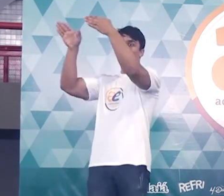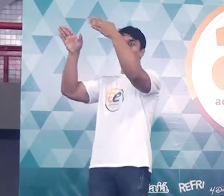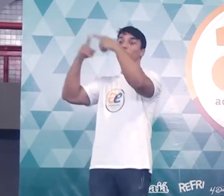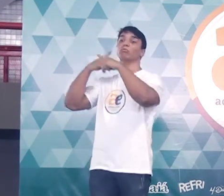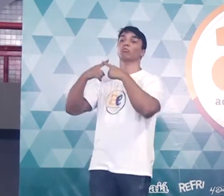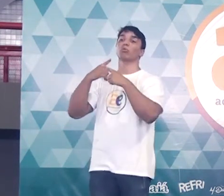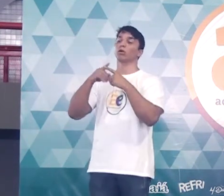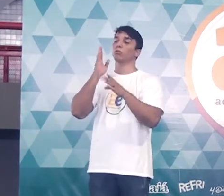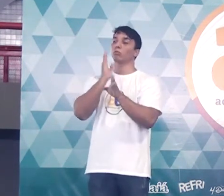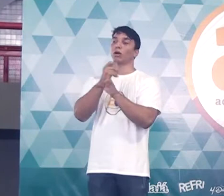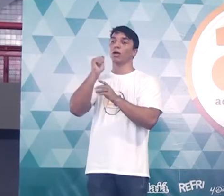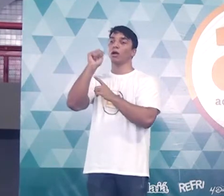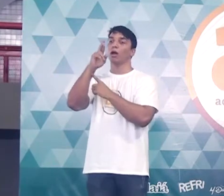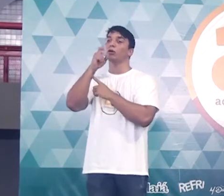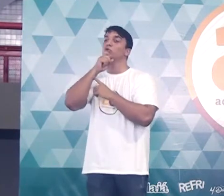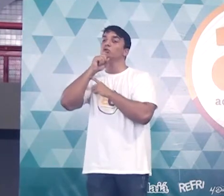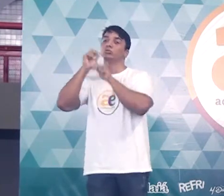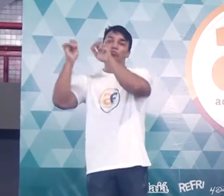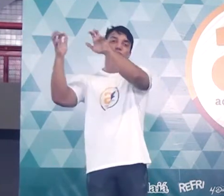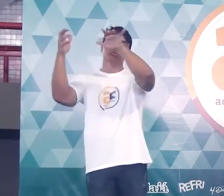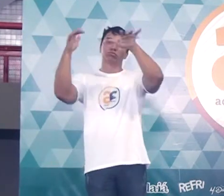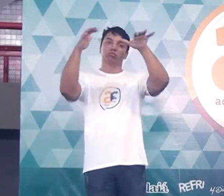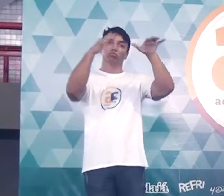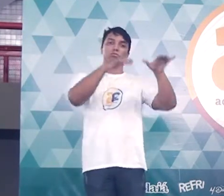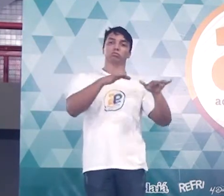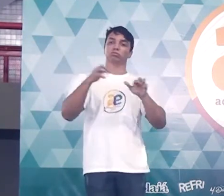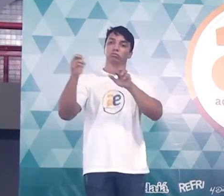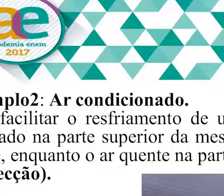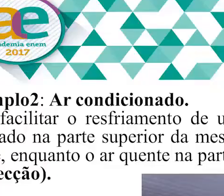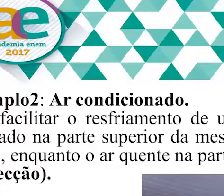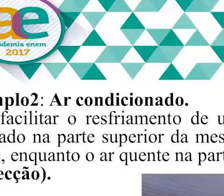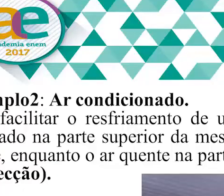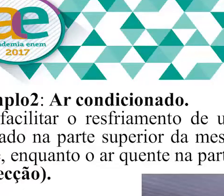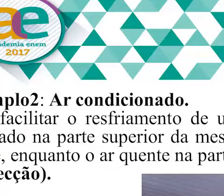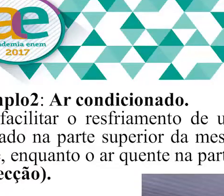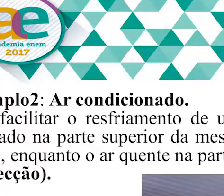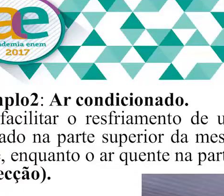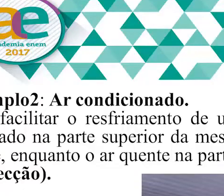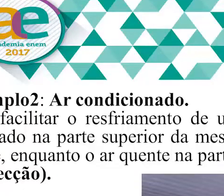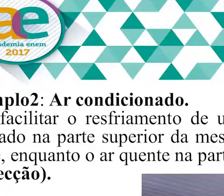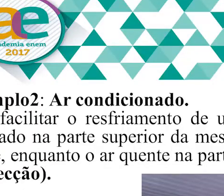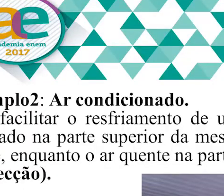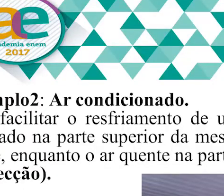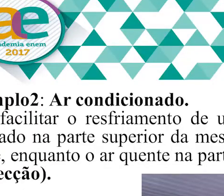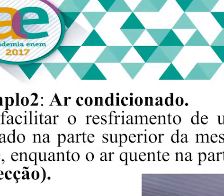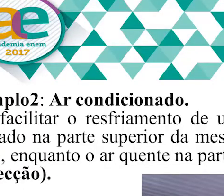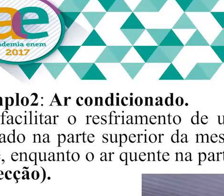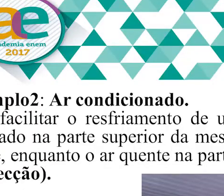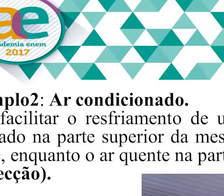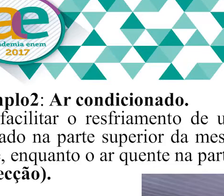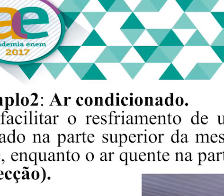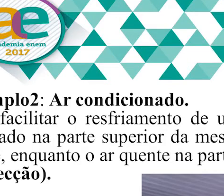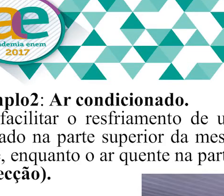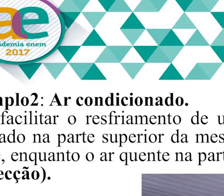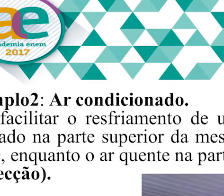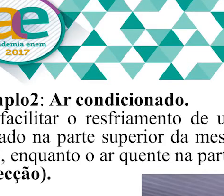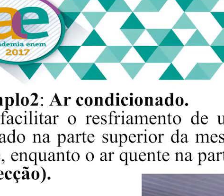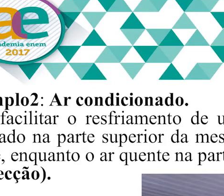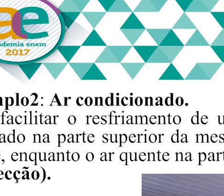convecção. Professor, mas eu fui no hotel lá e o hotel botou embaixo. Não tem explicação física,